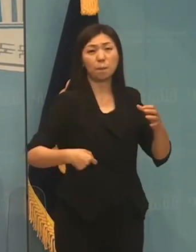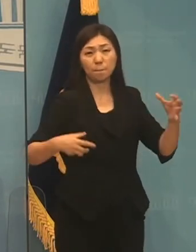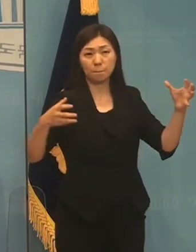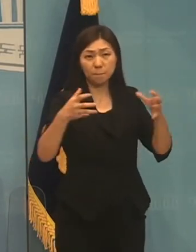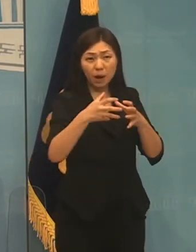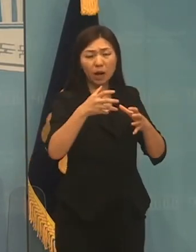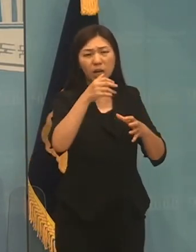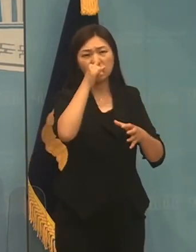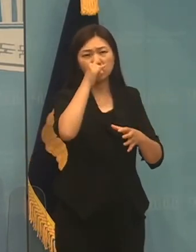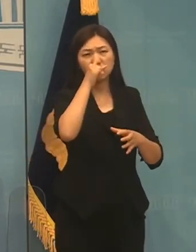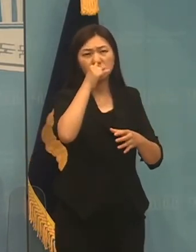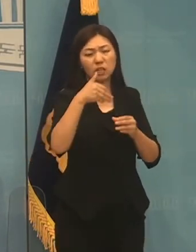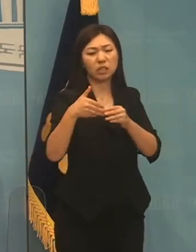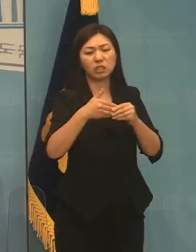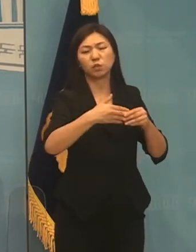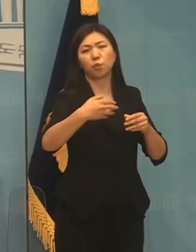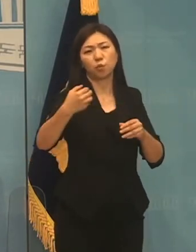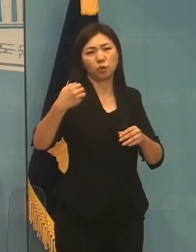통해 구현됩니다.